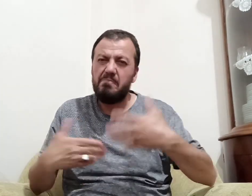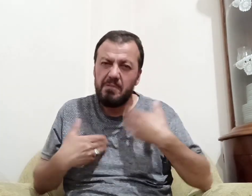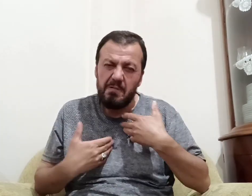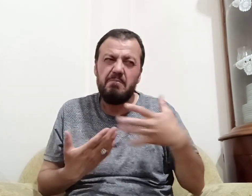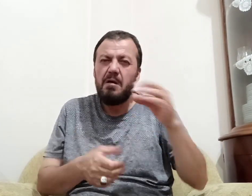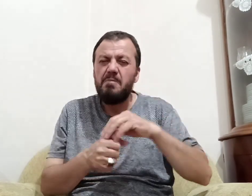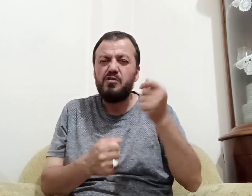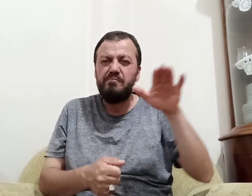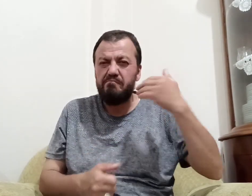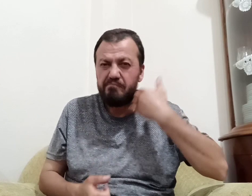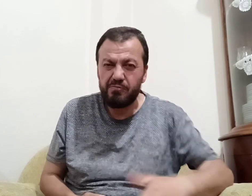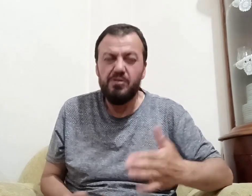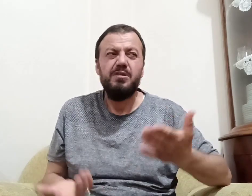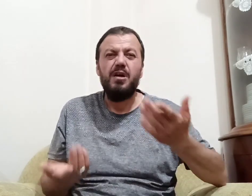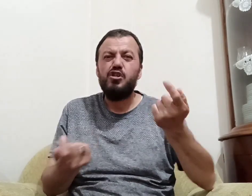Bir genç varmış ve bu genç de